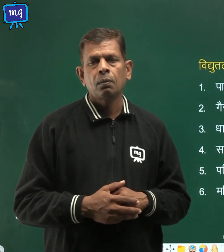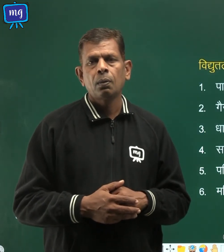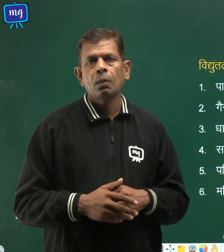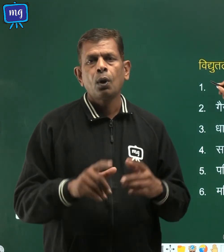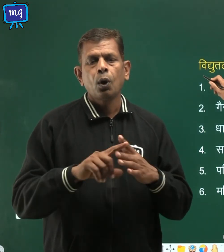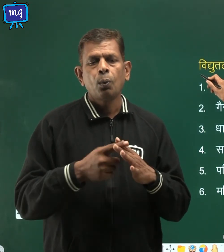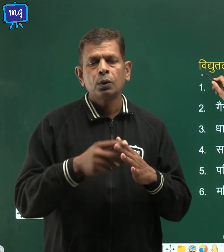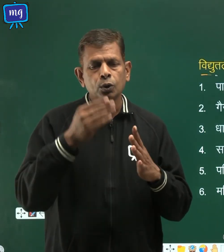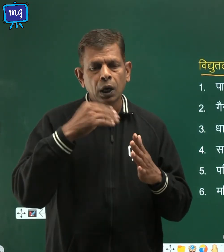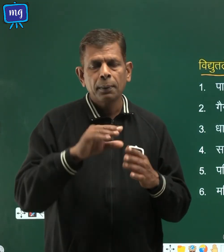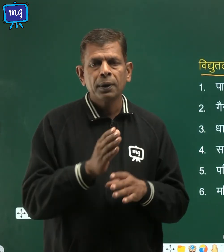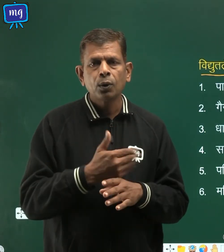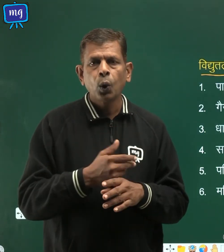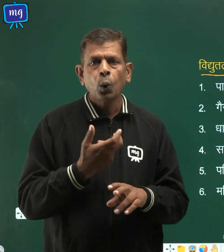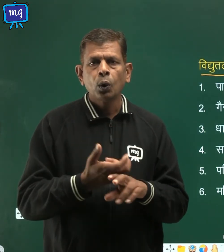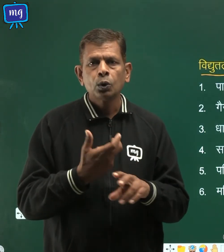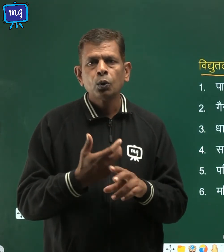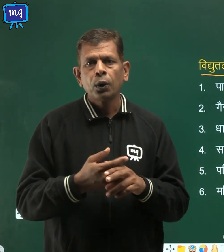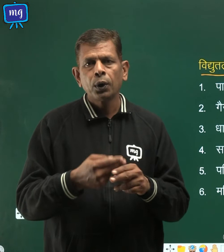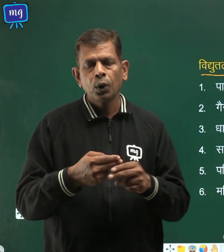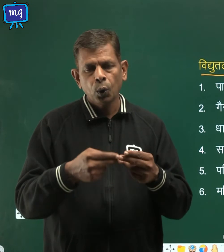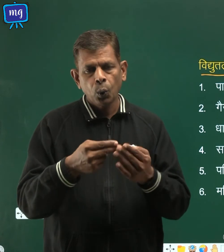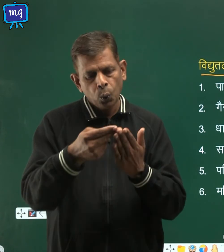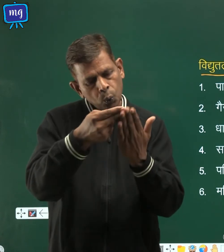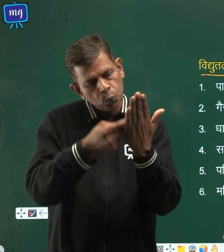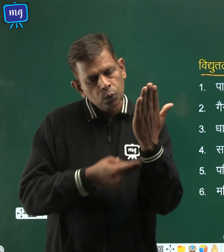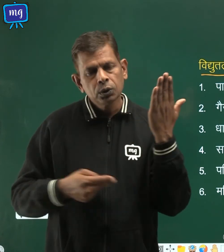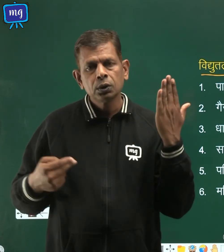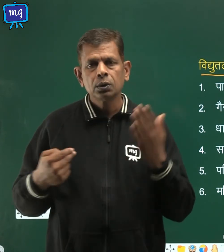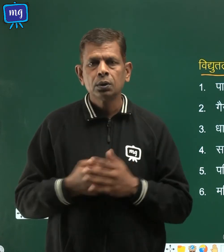विद्युत लेपित वस्तुओं की सूची: